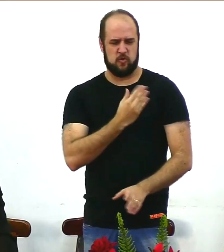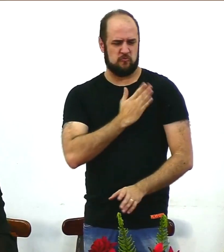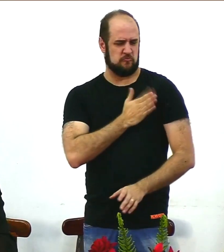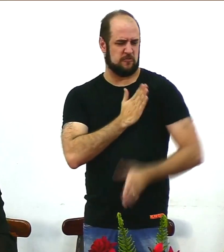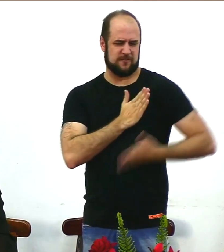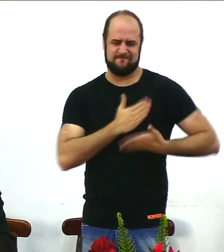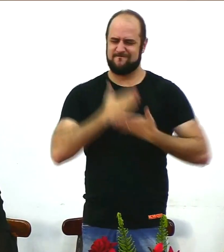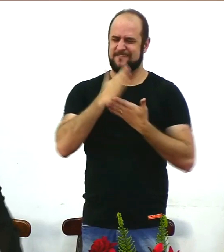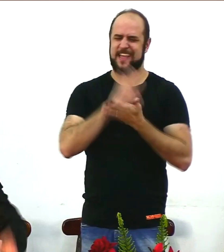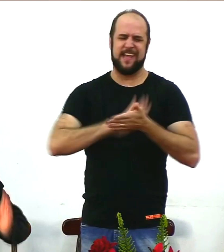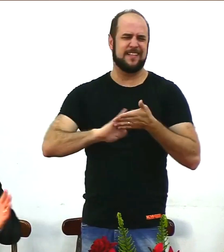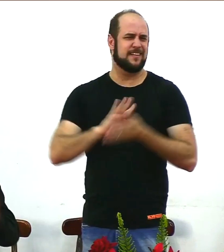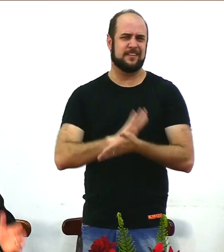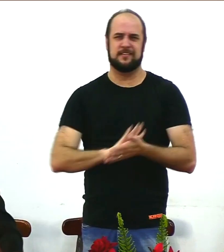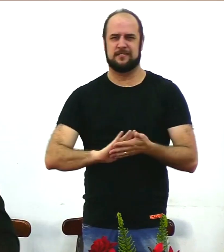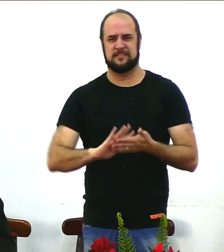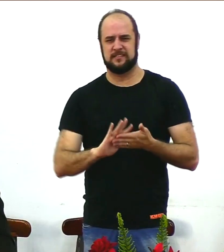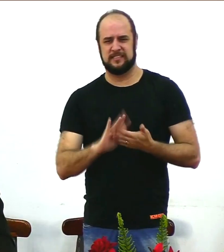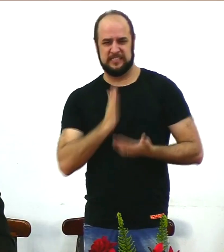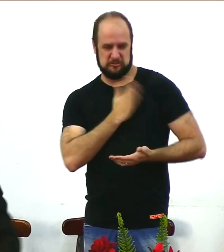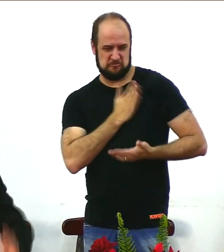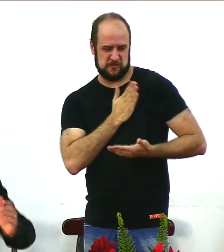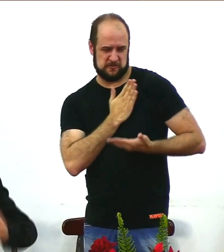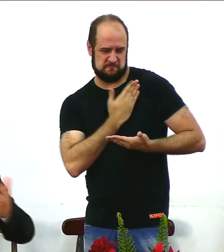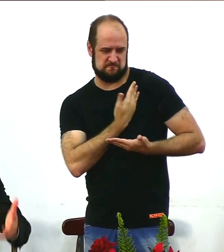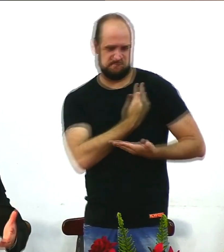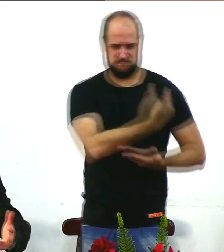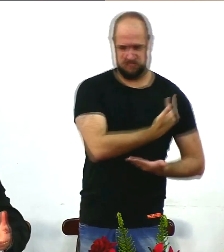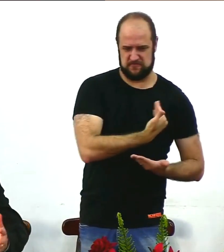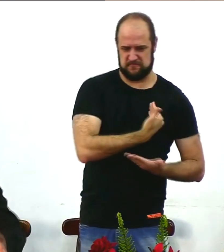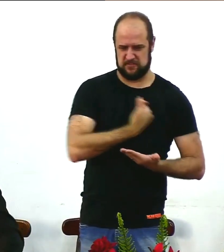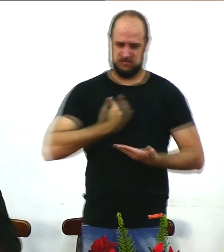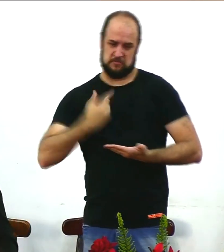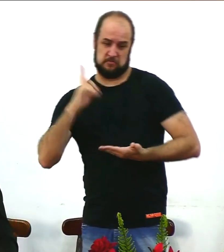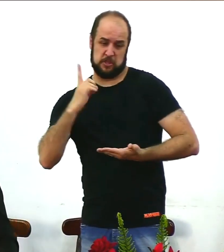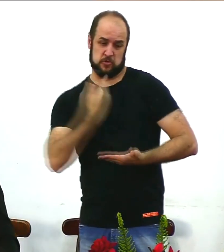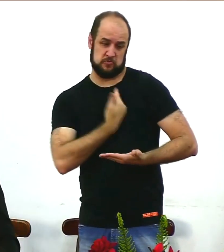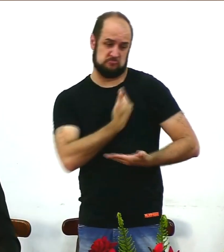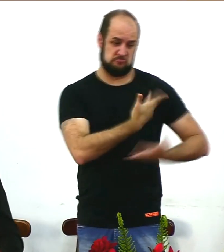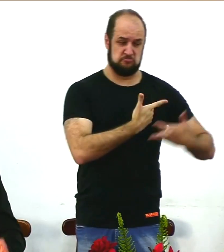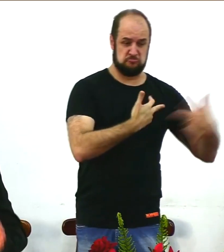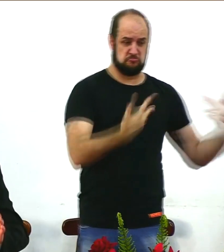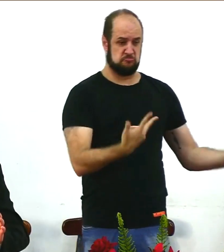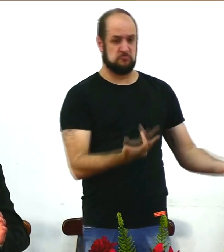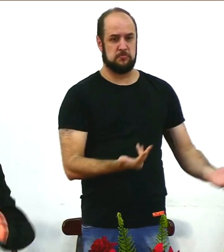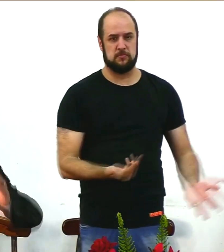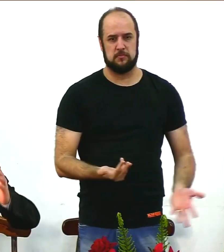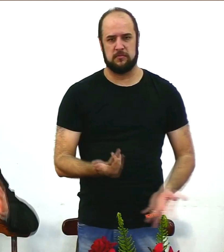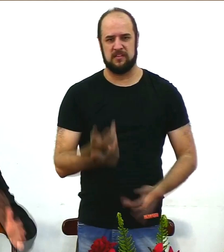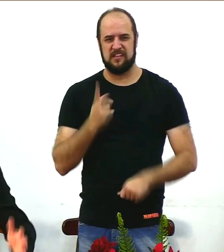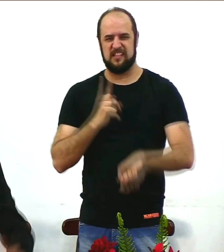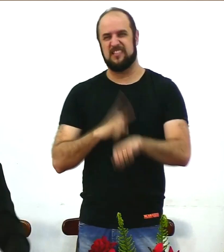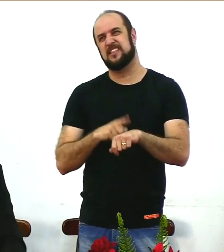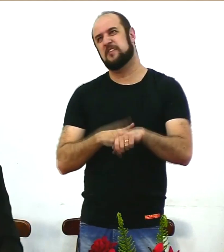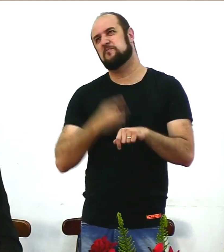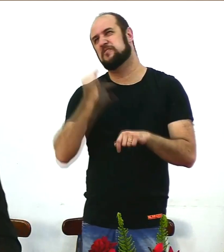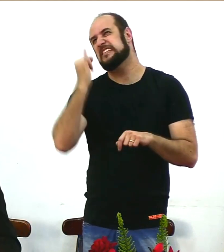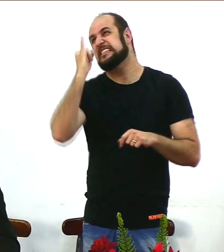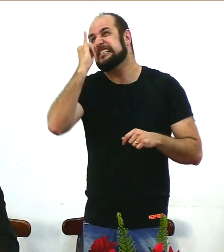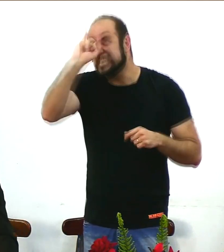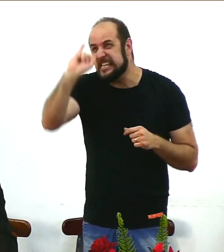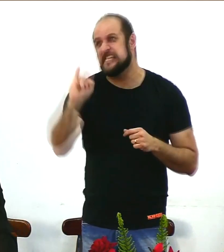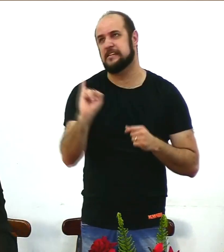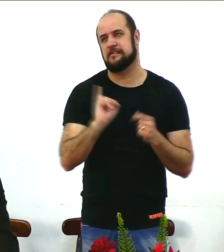de melhor, mas enquanto eles estavam lá, muitos deles, lá